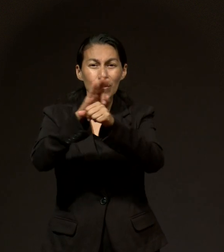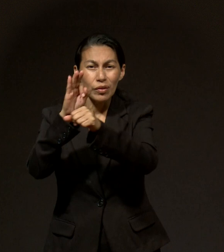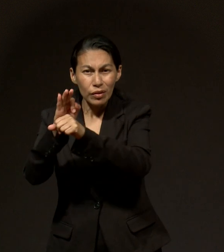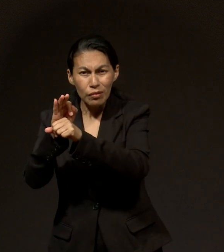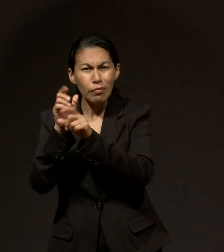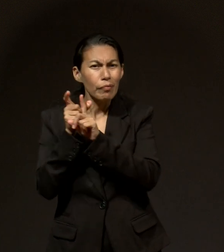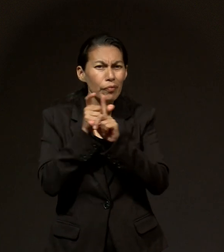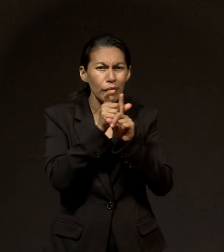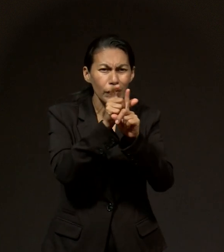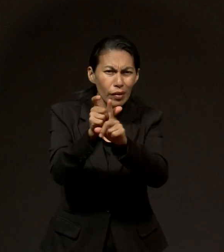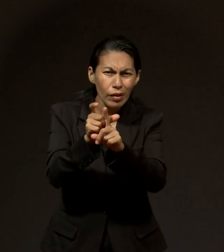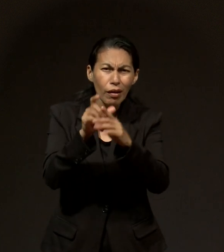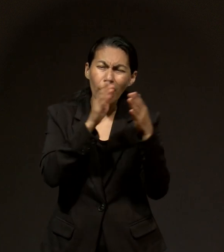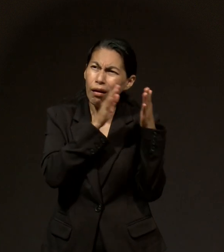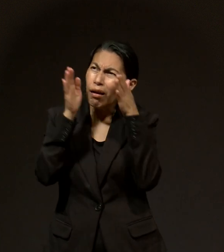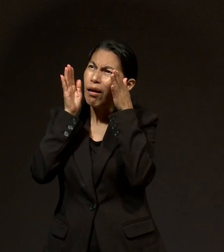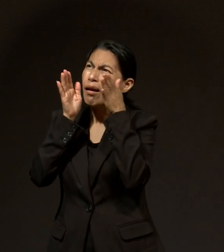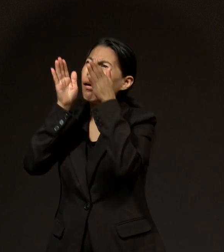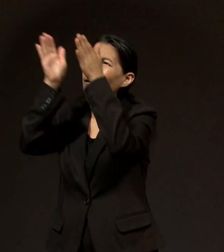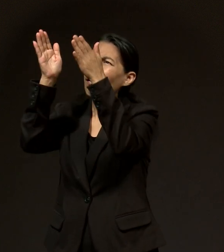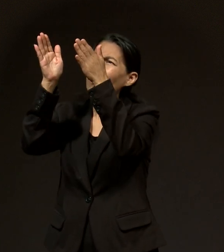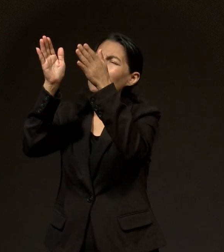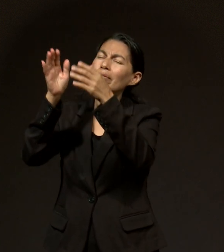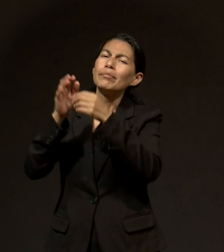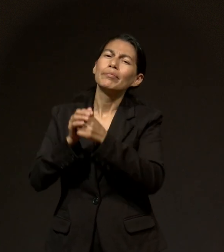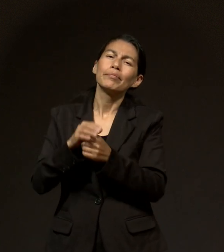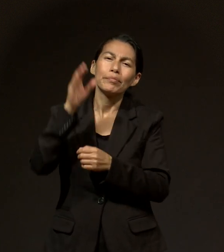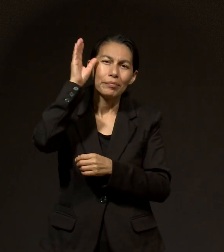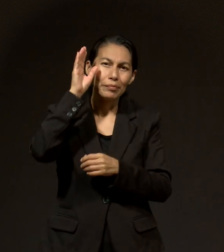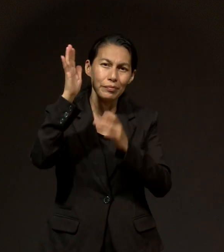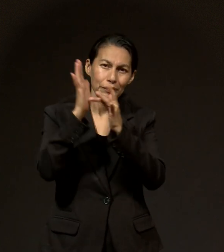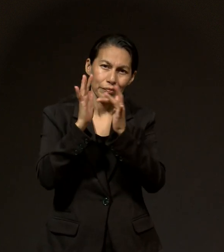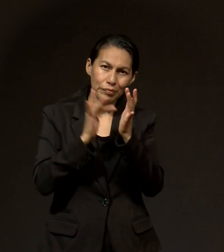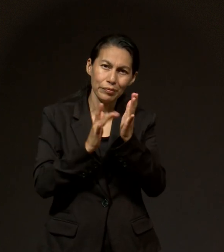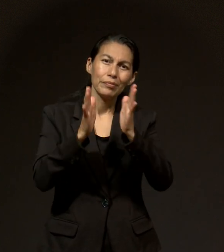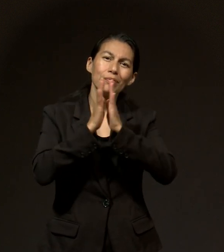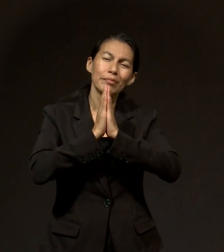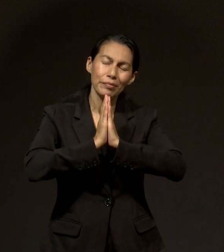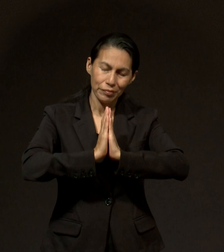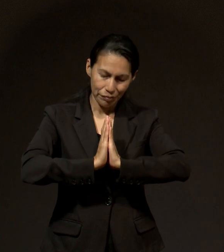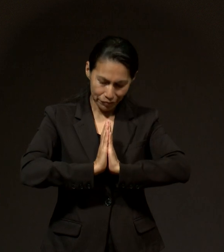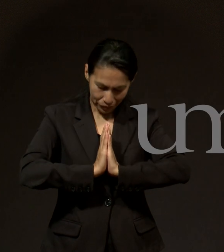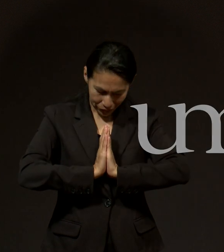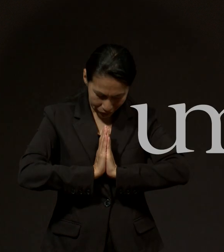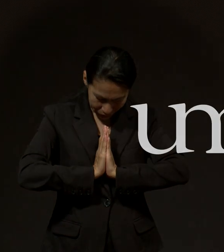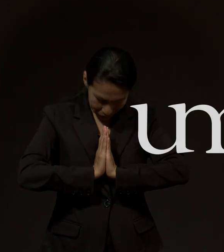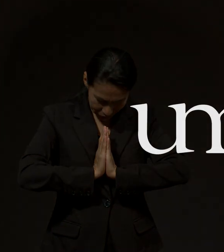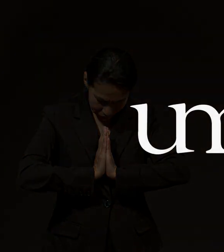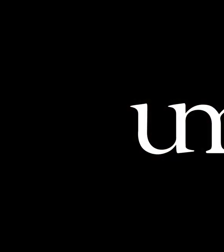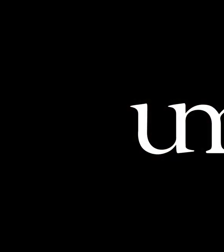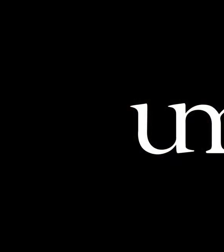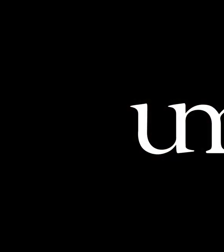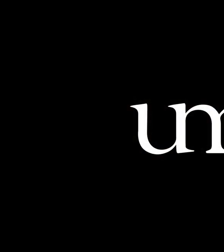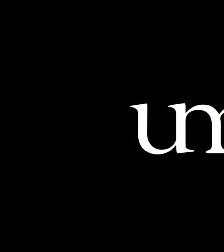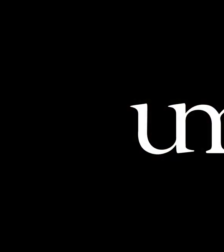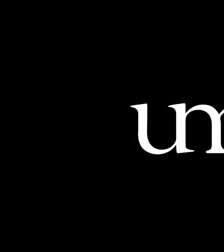corazones Y vuestros pensamientos En Cristo Cristo En Cristo Jesús Amén